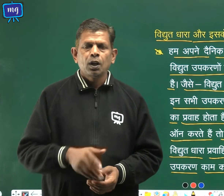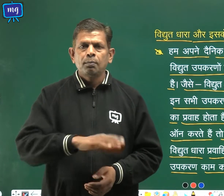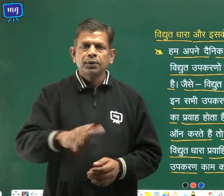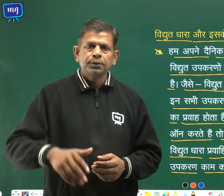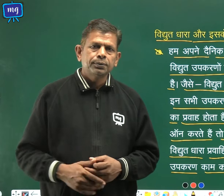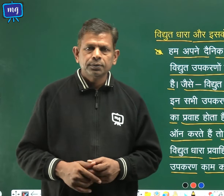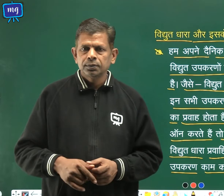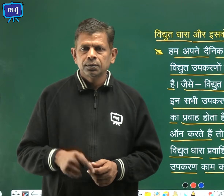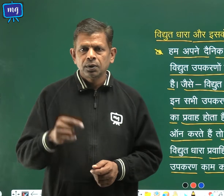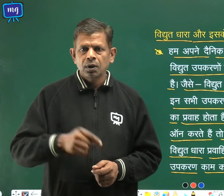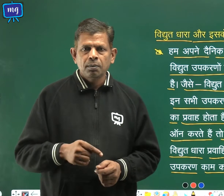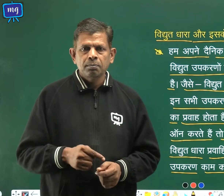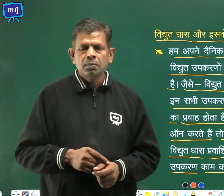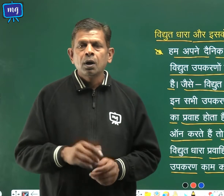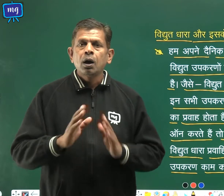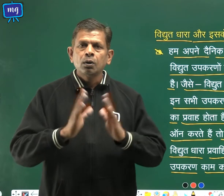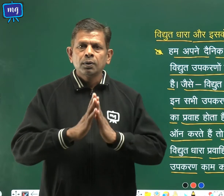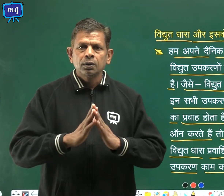बच्चों, आप घरों में